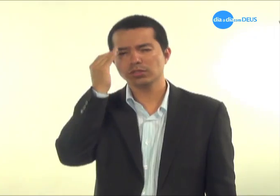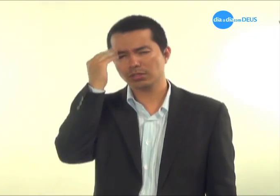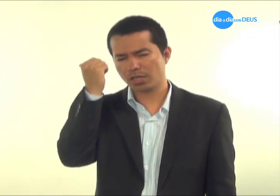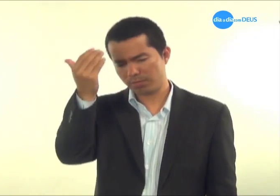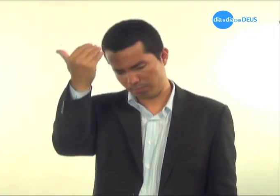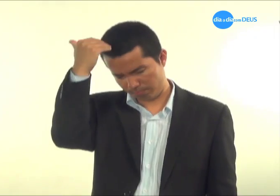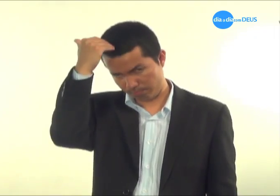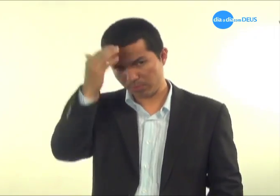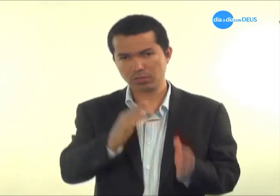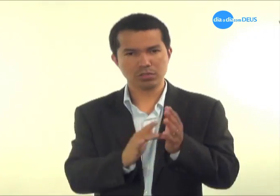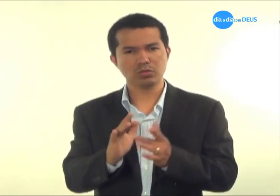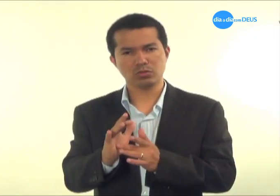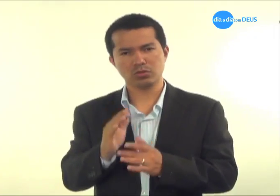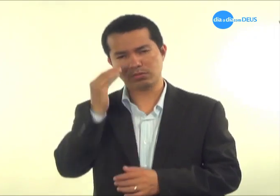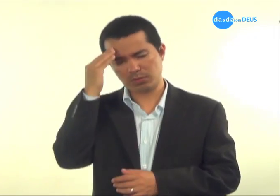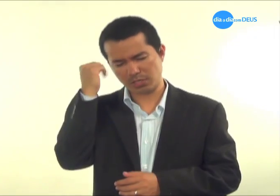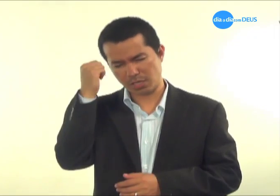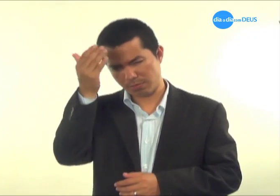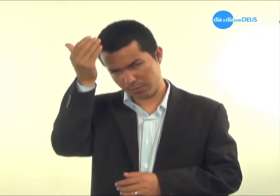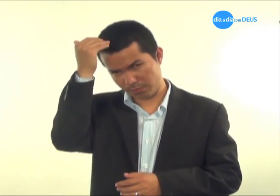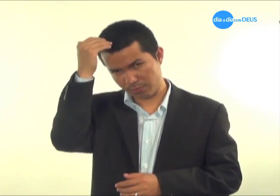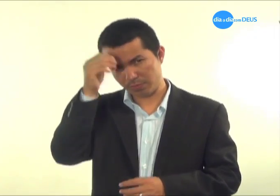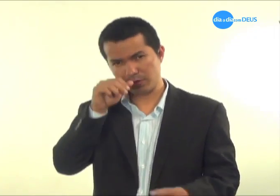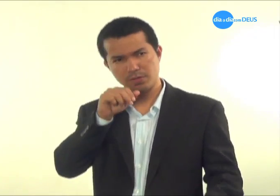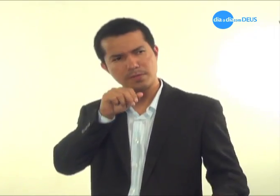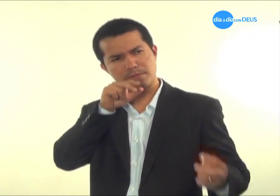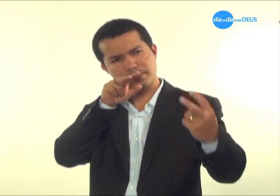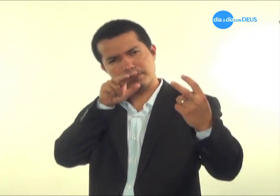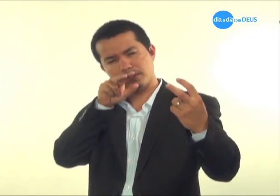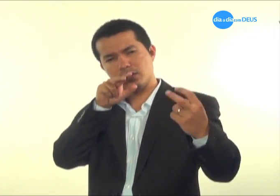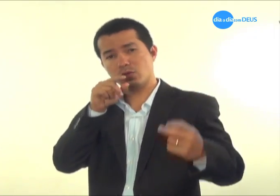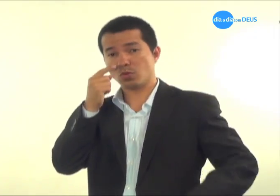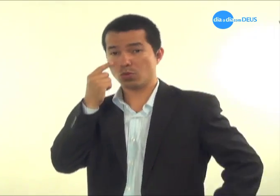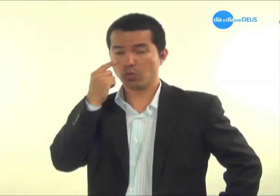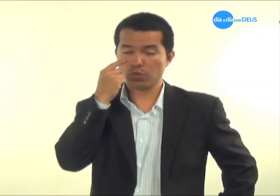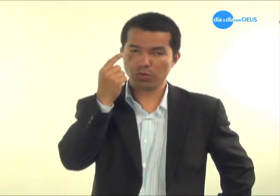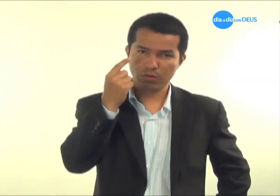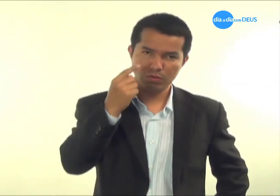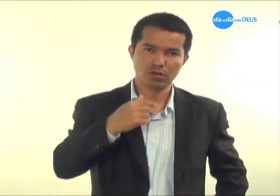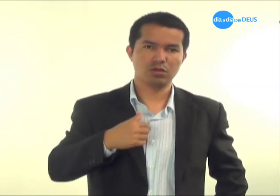sabiam. Ele disse assim: olha, eu vou dar um sinal